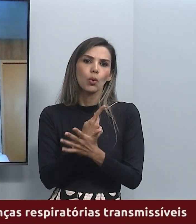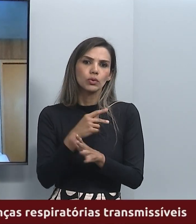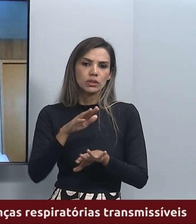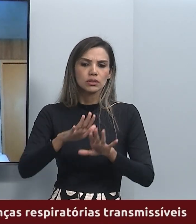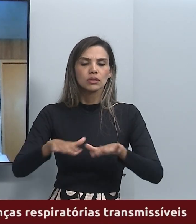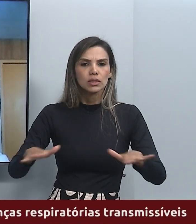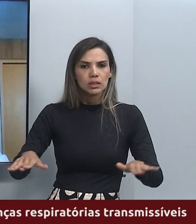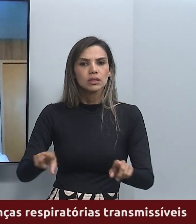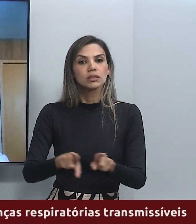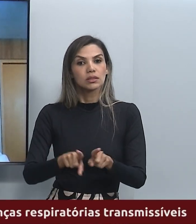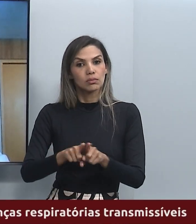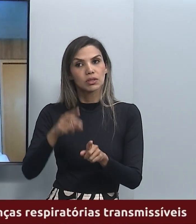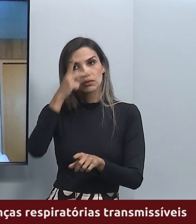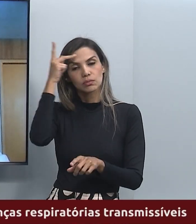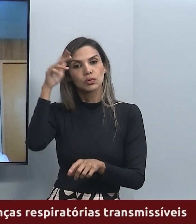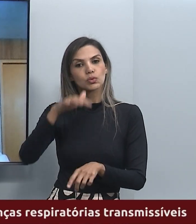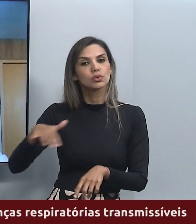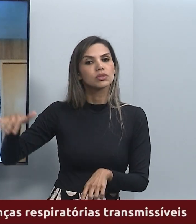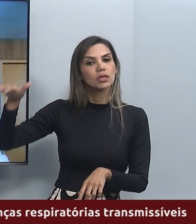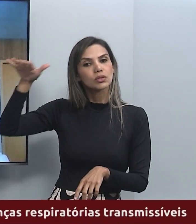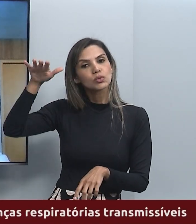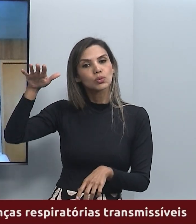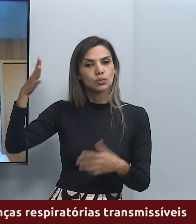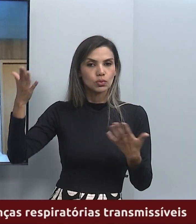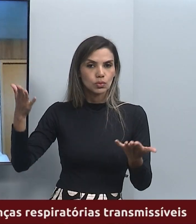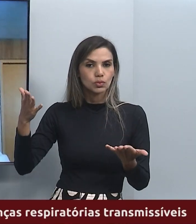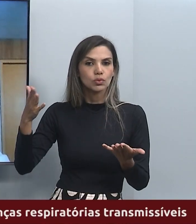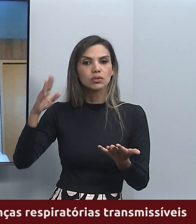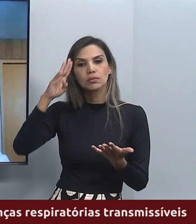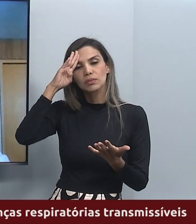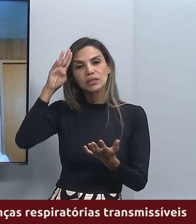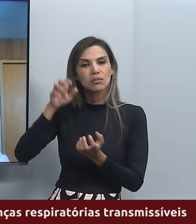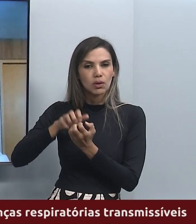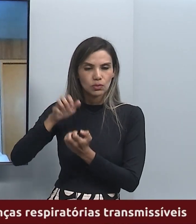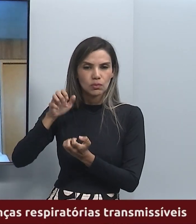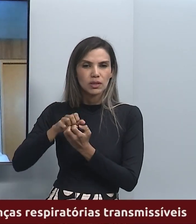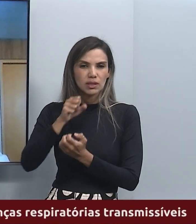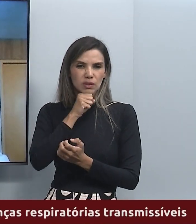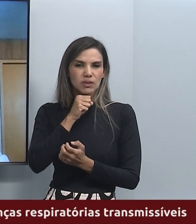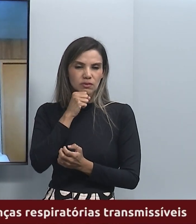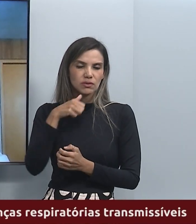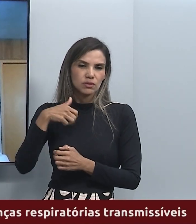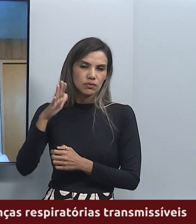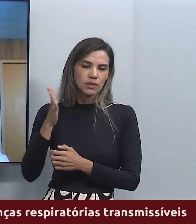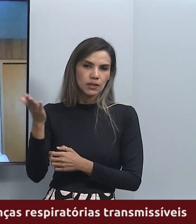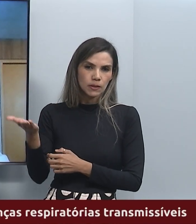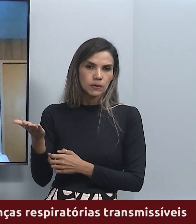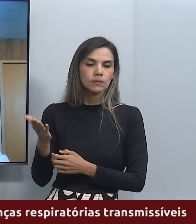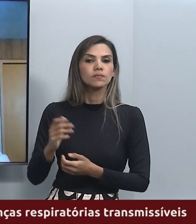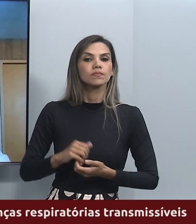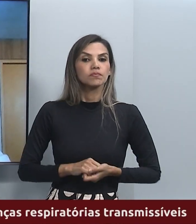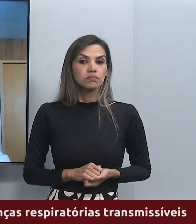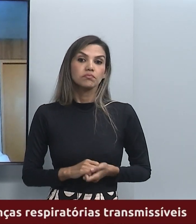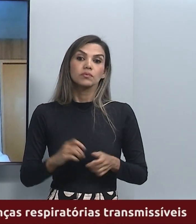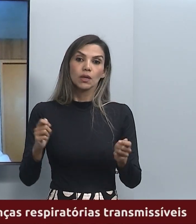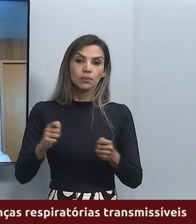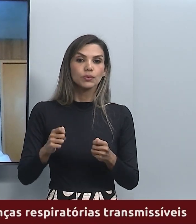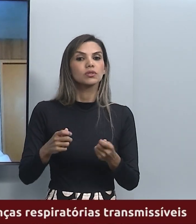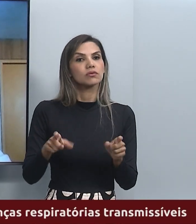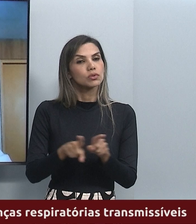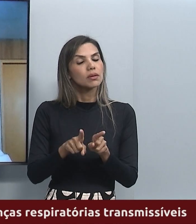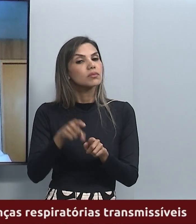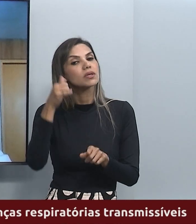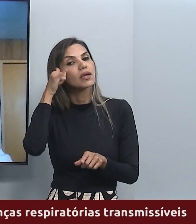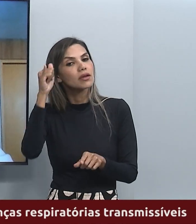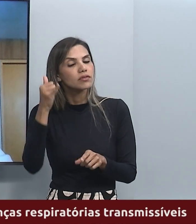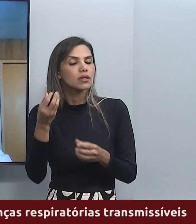crianças, mas também nos adultos, principalmente nos mais com mais idade, nos mais idosos, e que pode ser evitado.